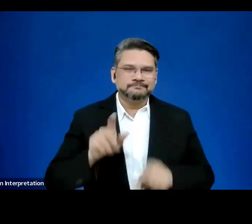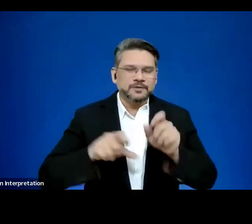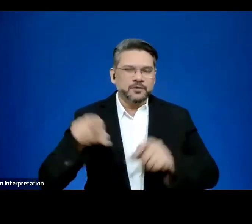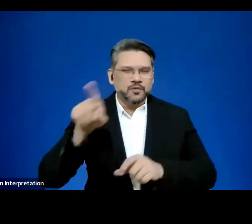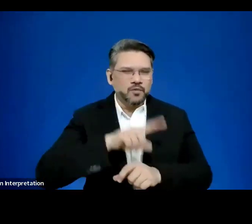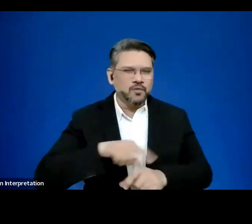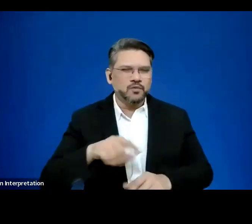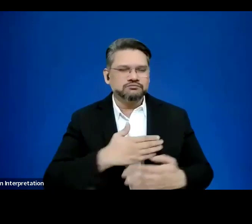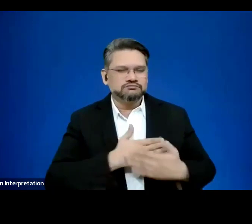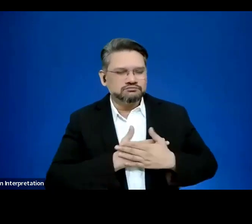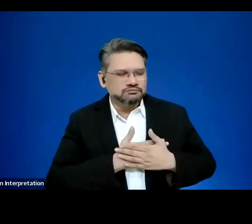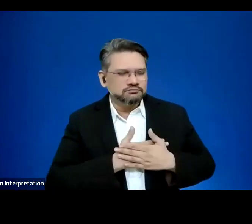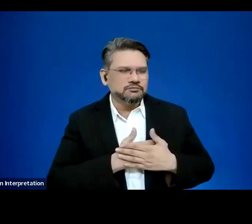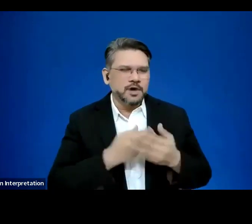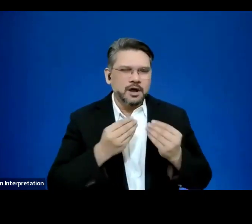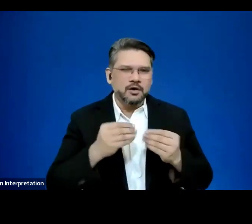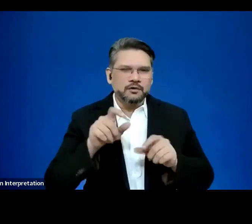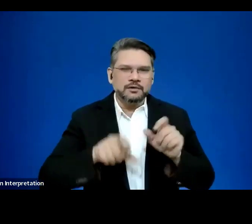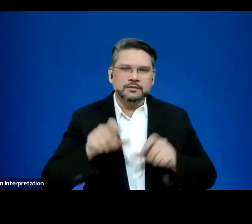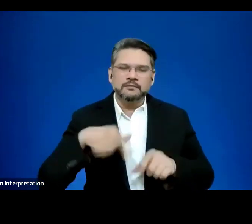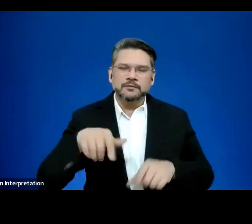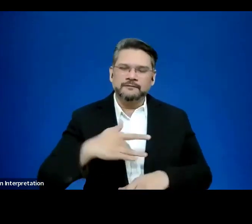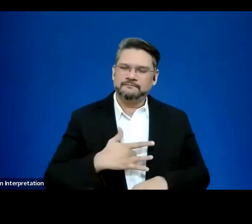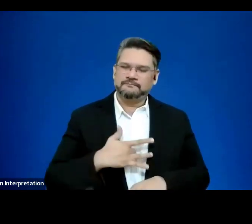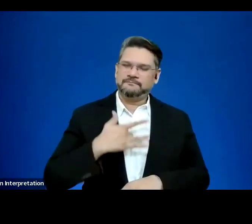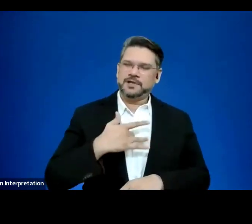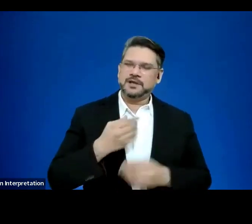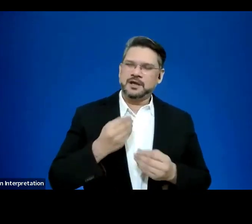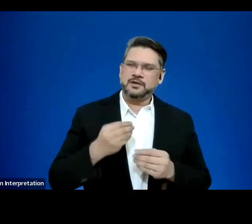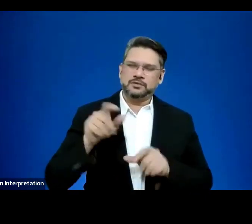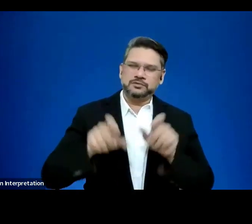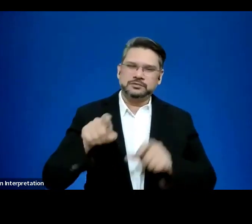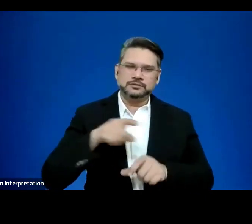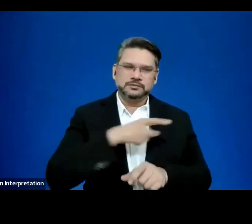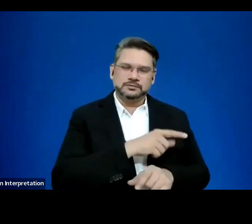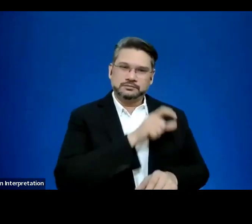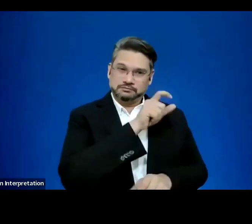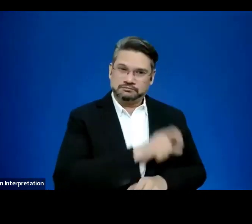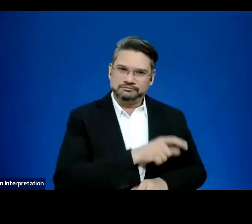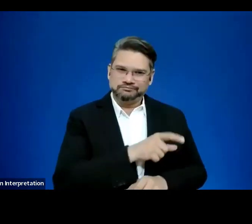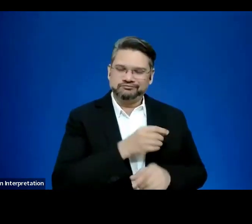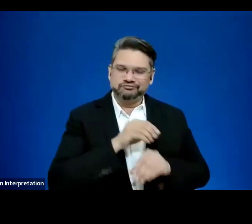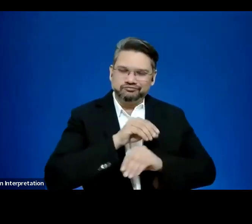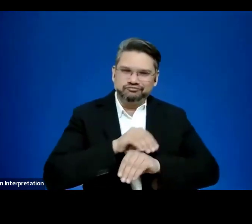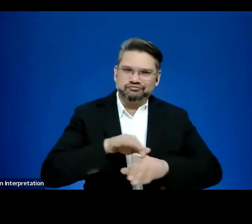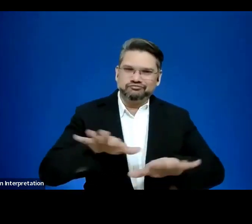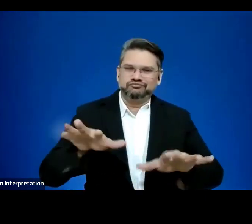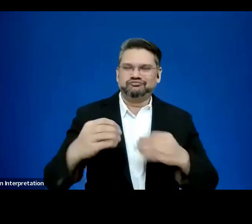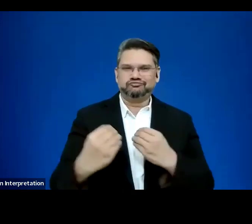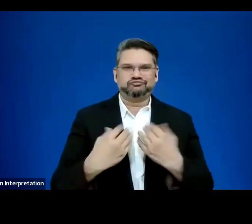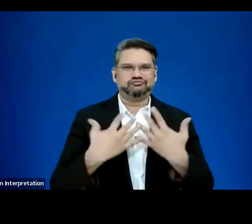而且在这边我们大家都很多发言，他为了我做我们很多，